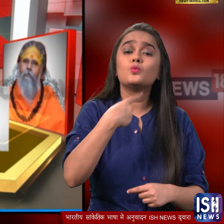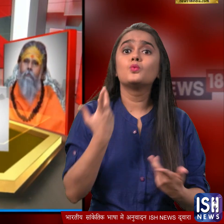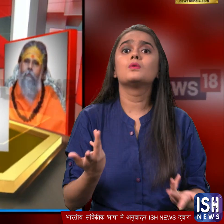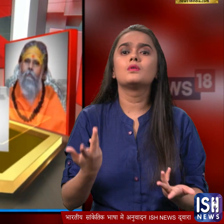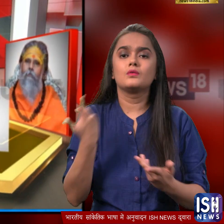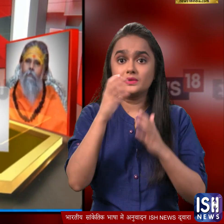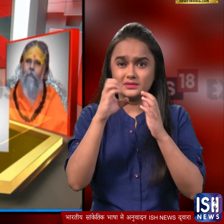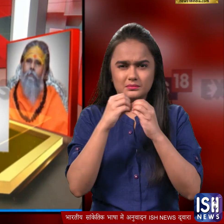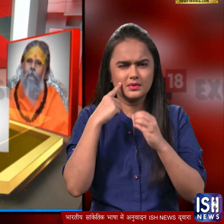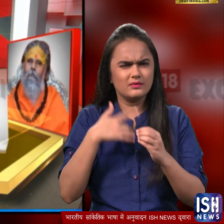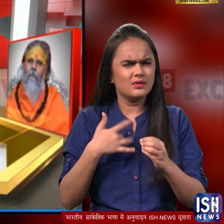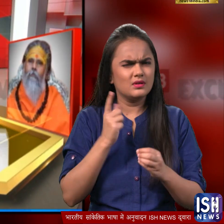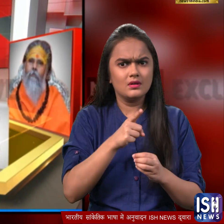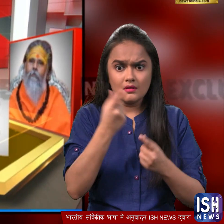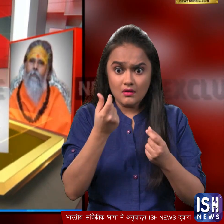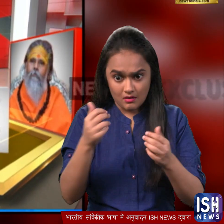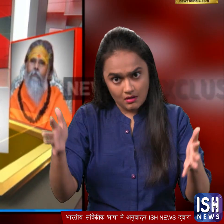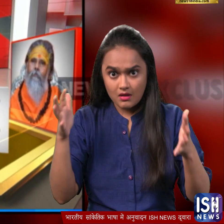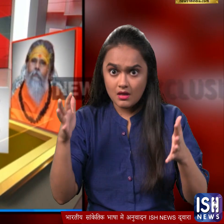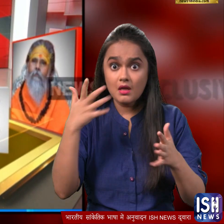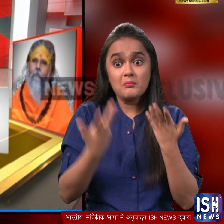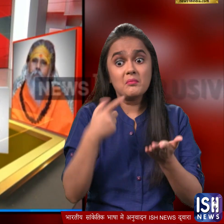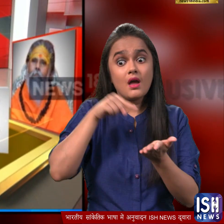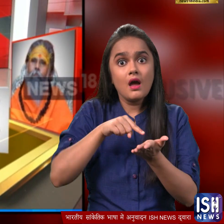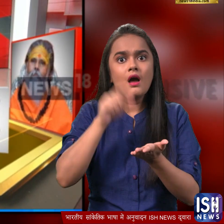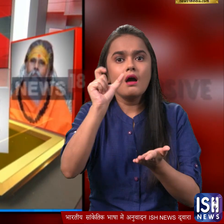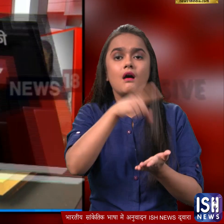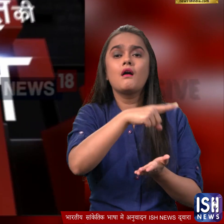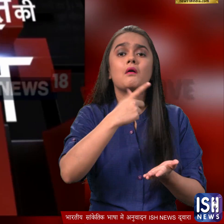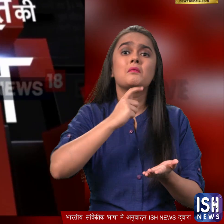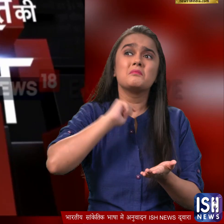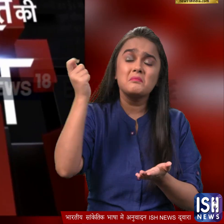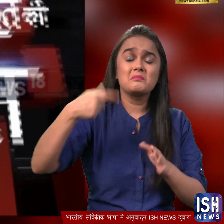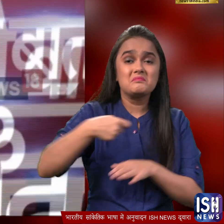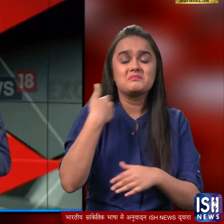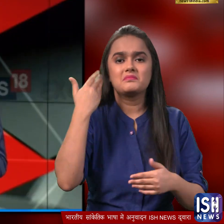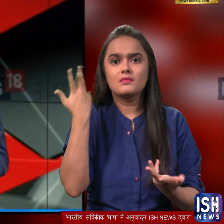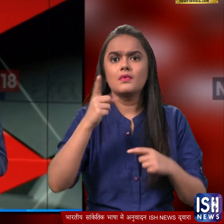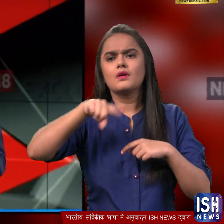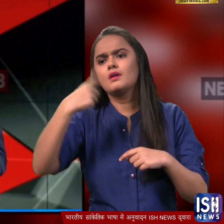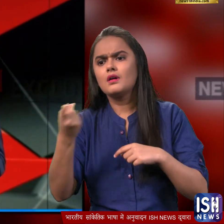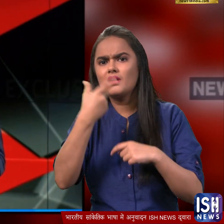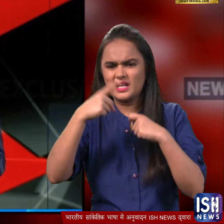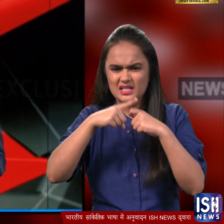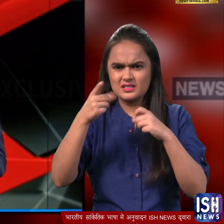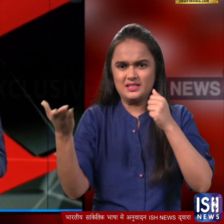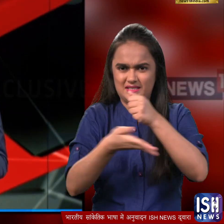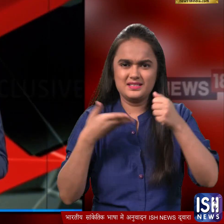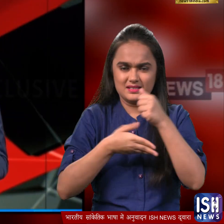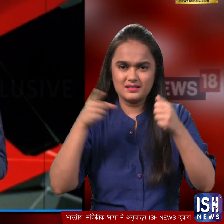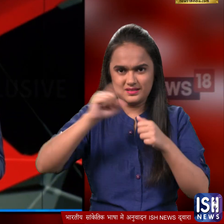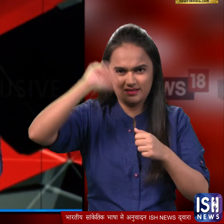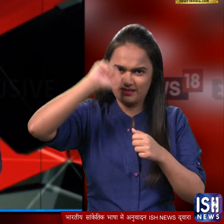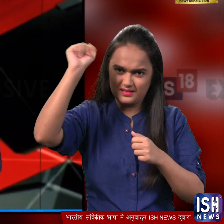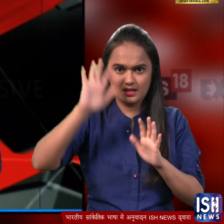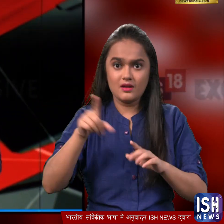से भेजा, क्योंकि खबर है कि सीबीआई को शक है कि इतनी बड़ी रकम भी महंत की मौत की वजह हो सकती है। खबर है कि कृषि सुधार कानूनों का विरोध